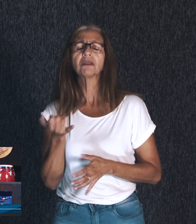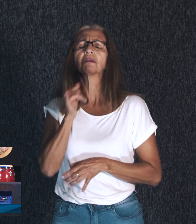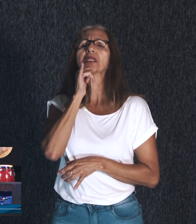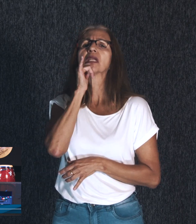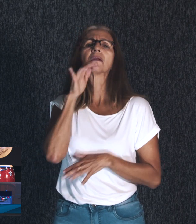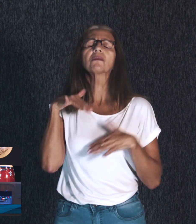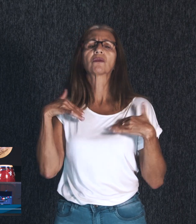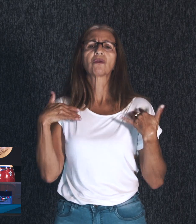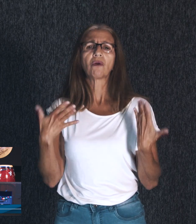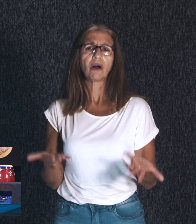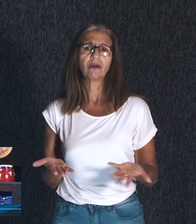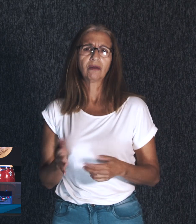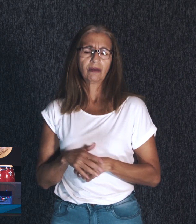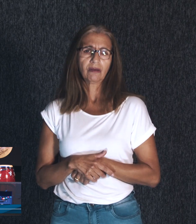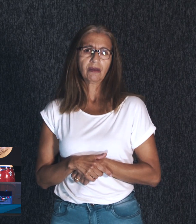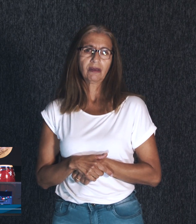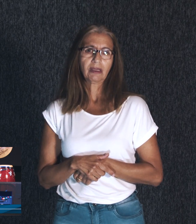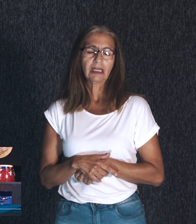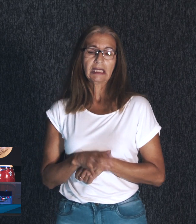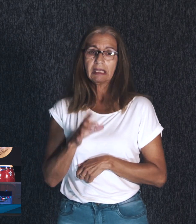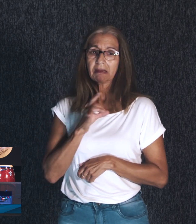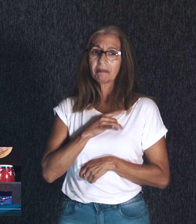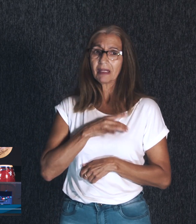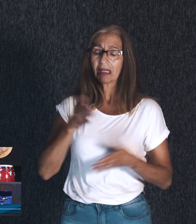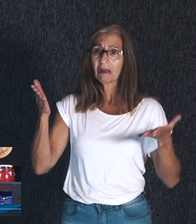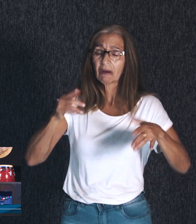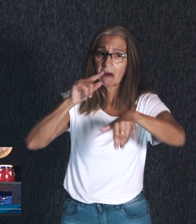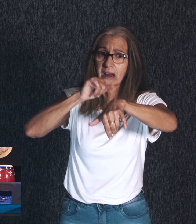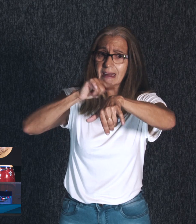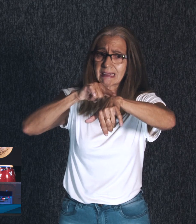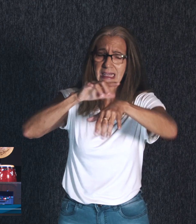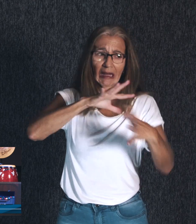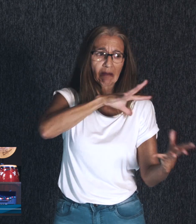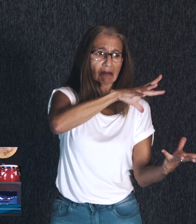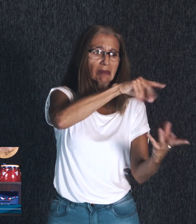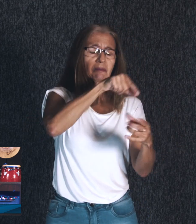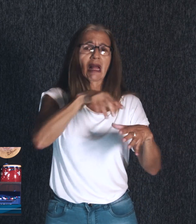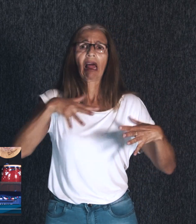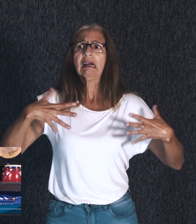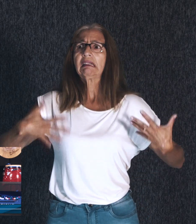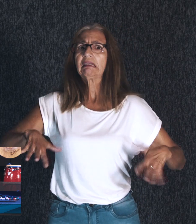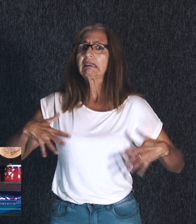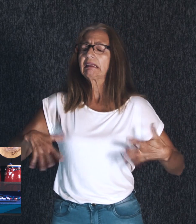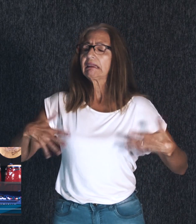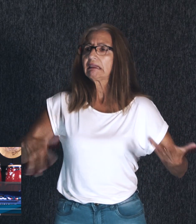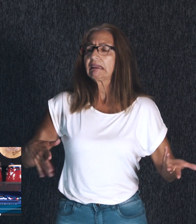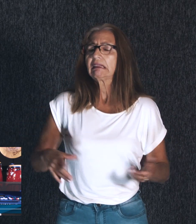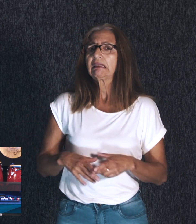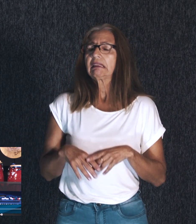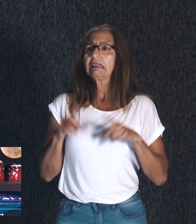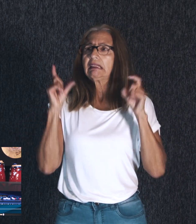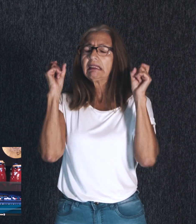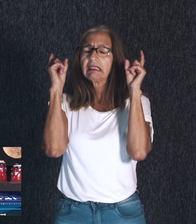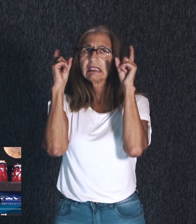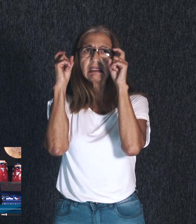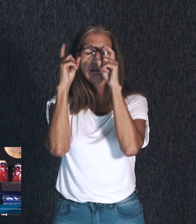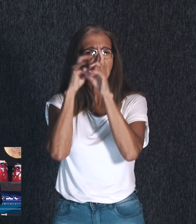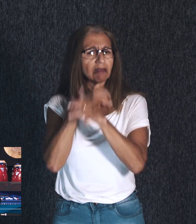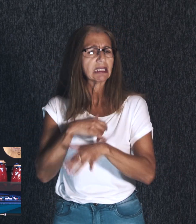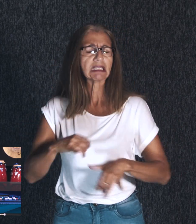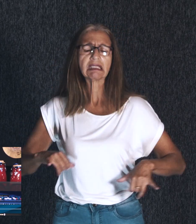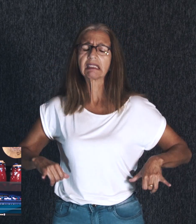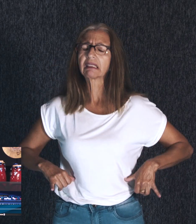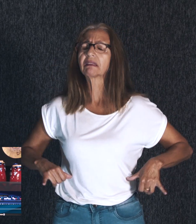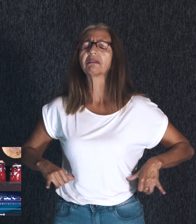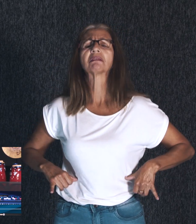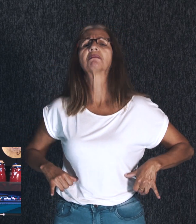está com medo do momento que nós estamos vivendo? O que é